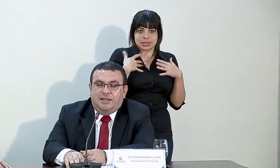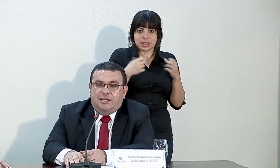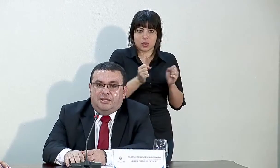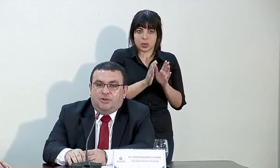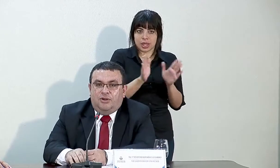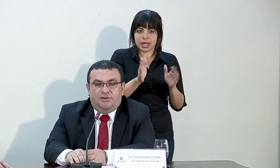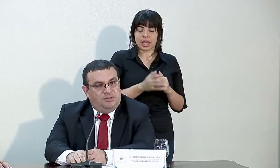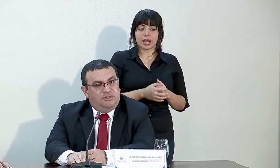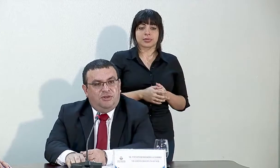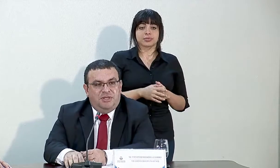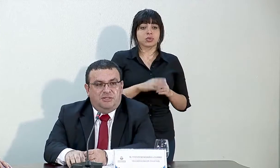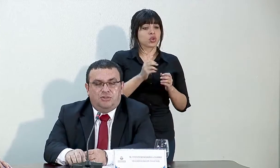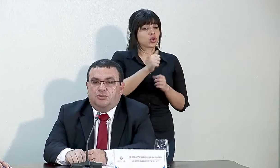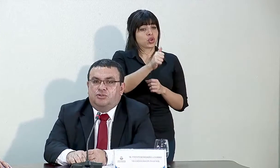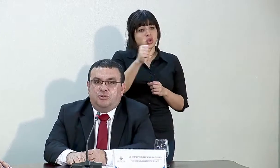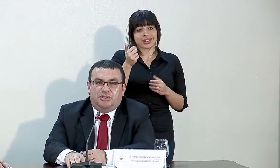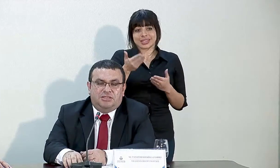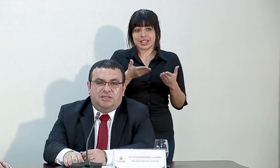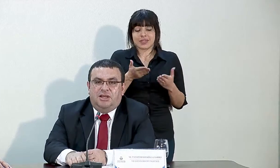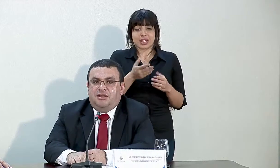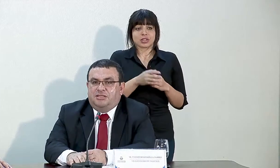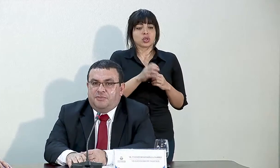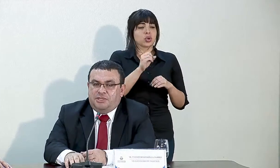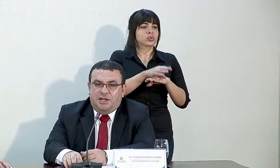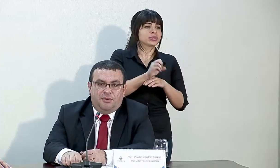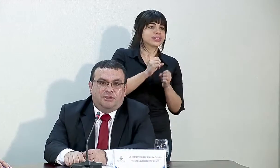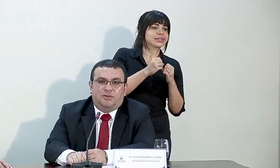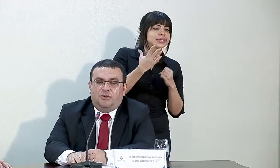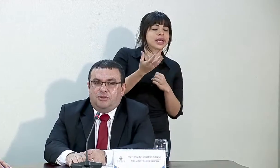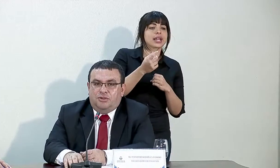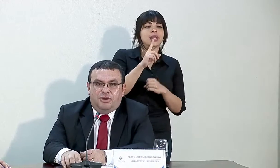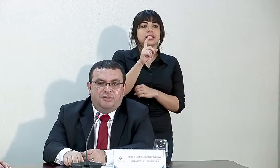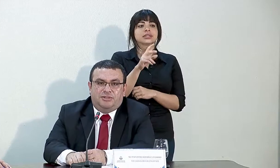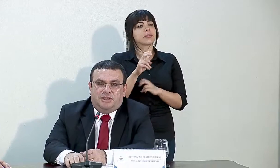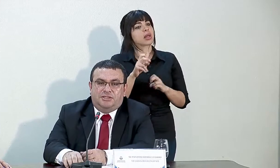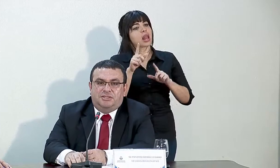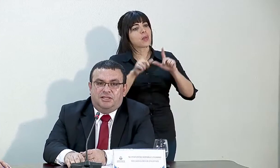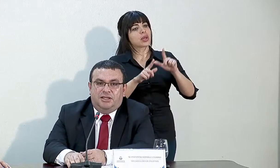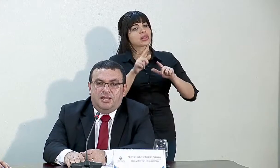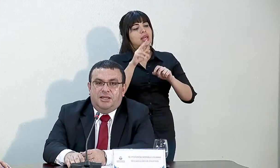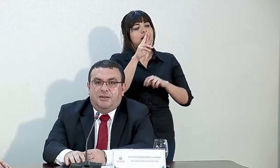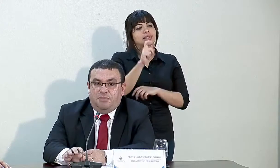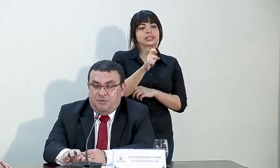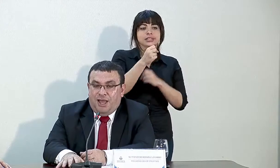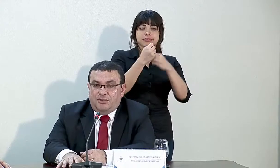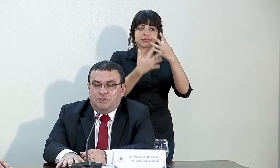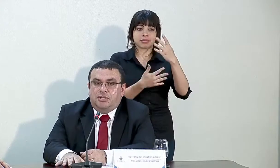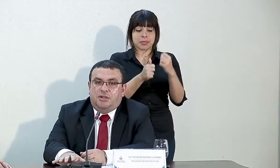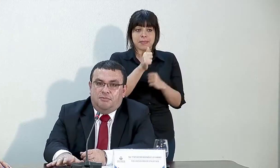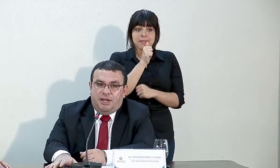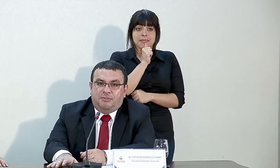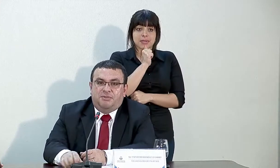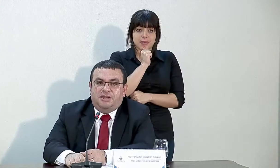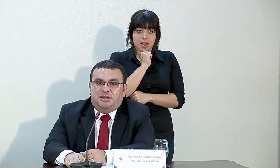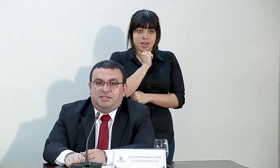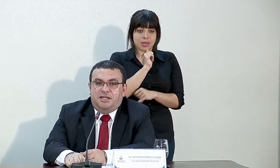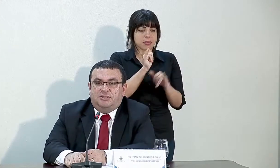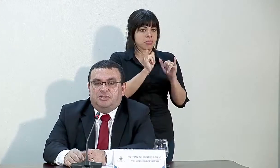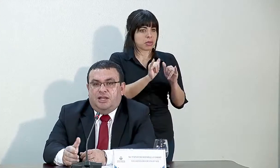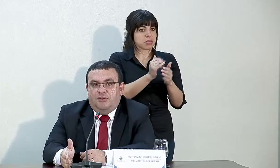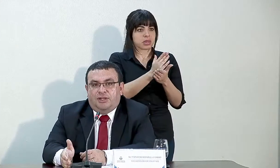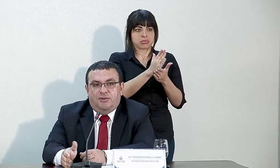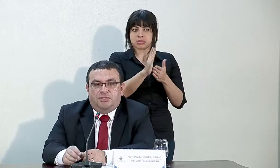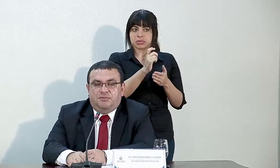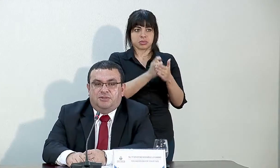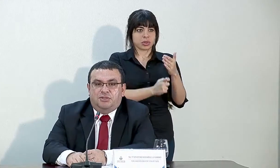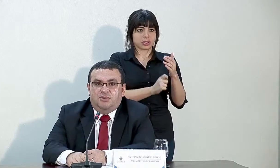general. Todo el resto de servicios, consulta externa, exámenes de laboratorio, de rayos X, etcétera, privados, van a permanecer exentos,